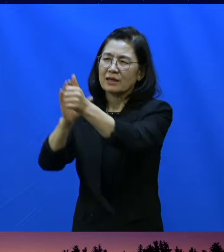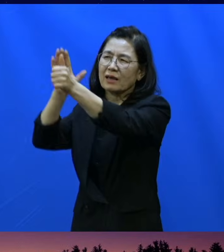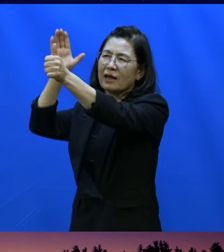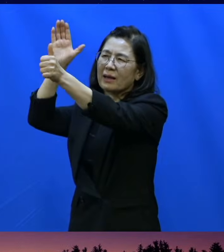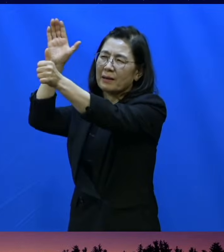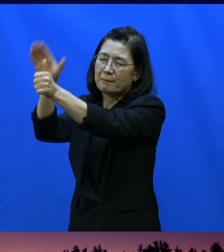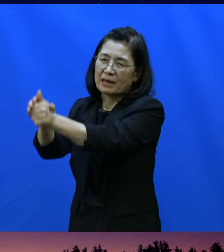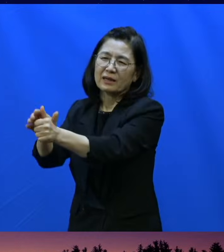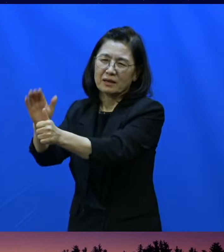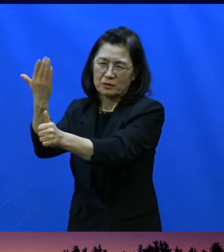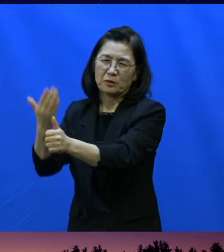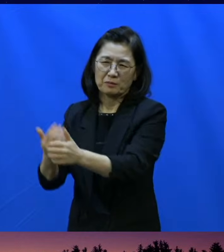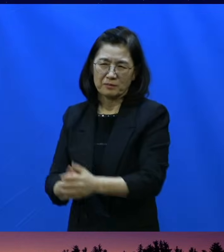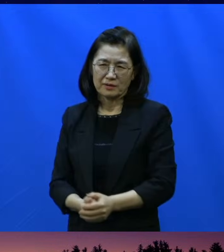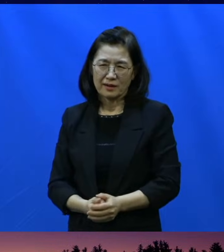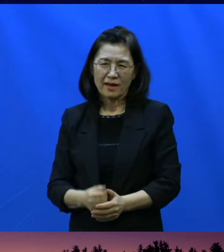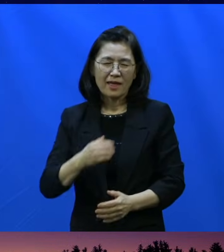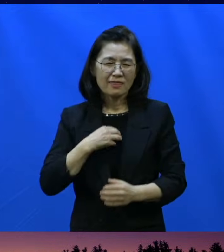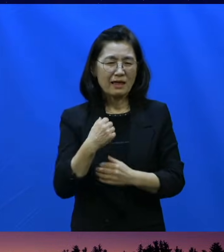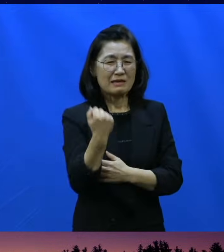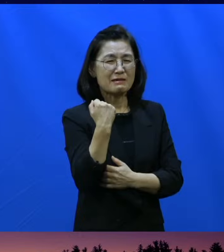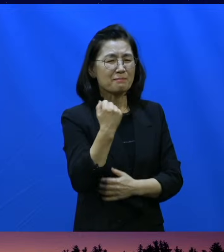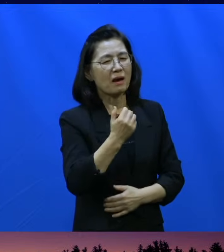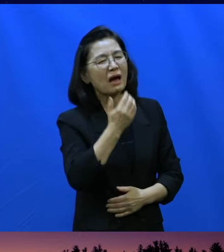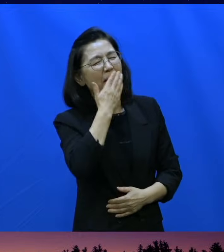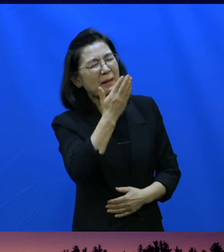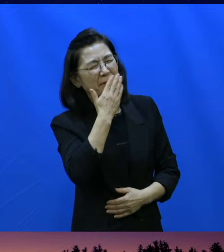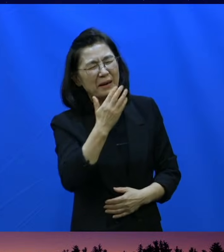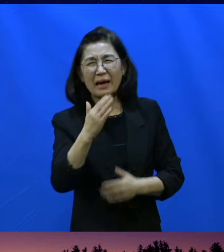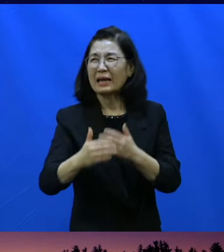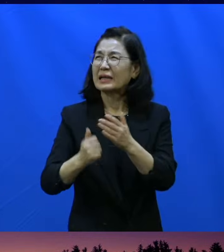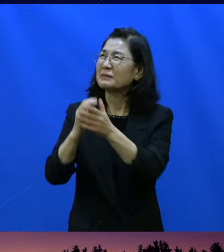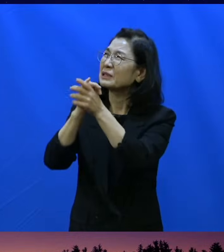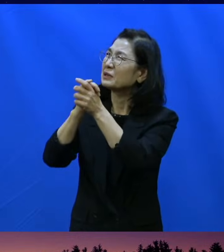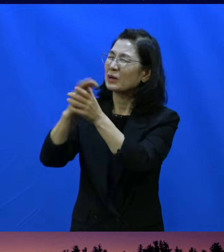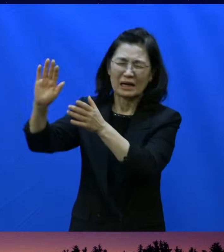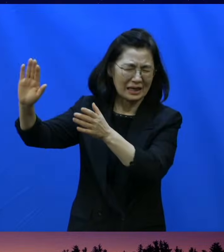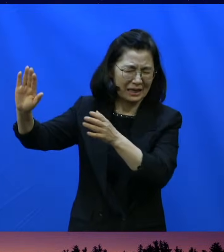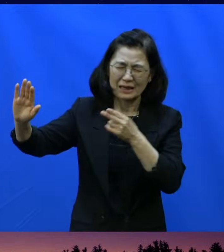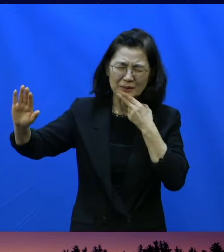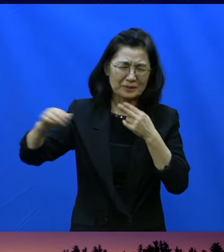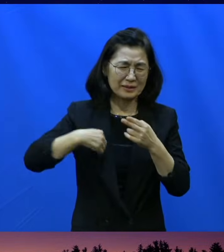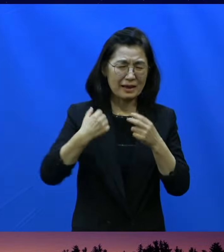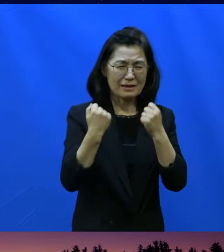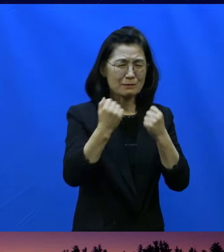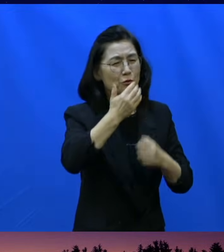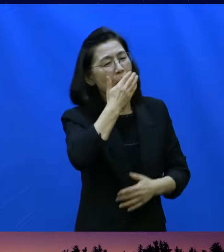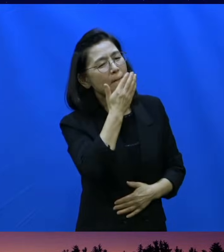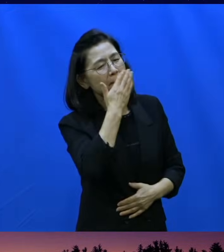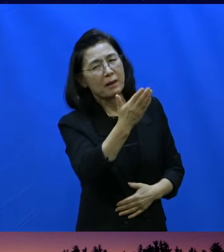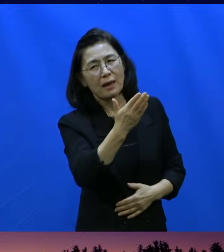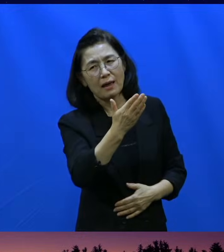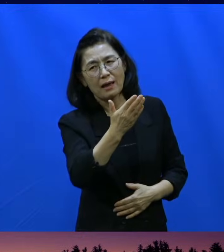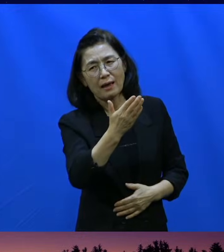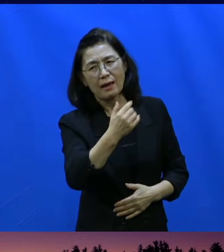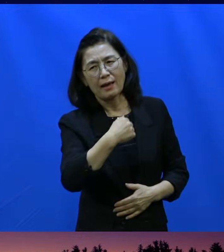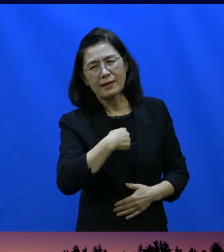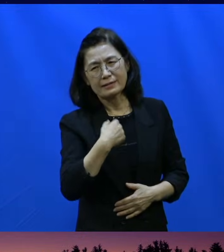물론 내가 잘할 것 같았어요. 내 힘으로 하면 될 것 같았어요. 근데 내 힘으로 내 힘을 강조하면